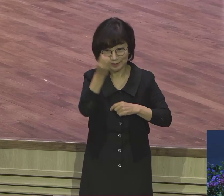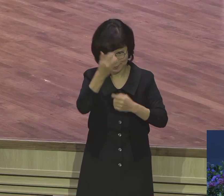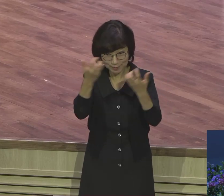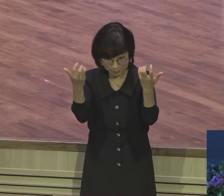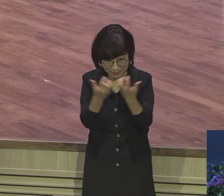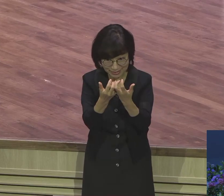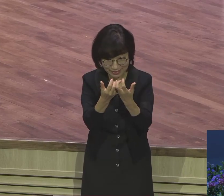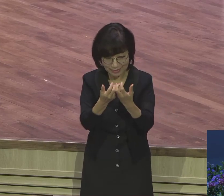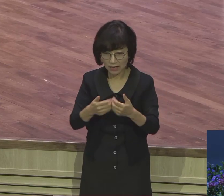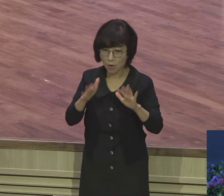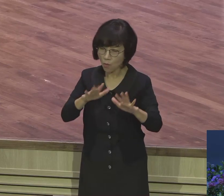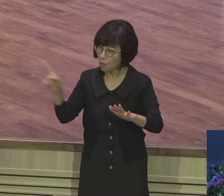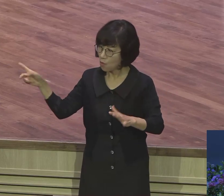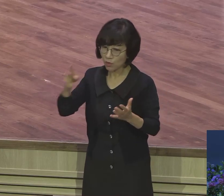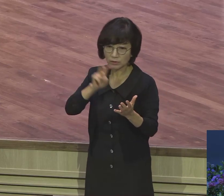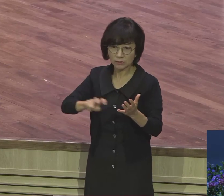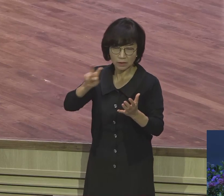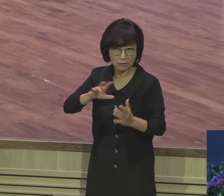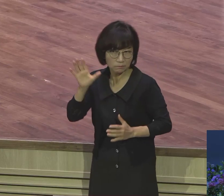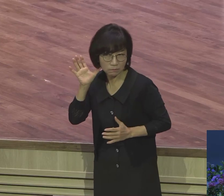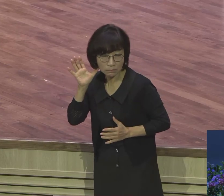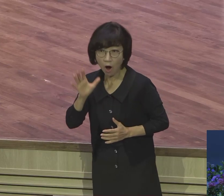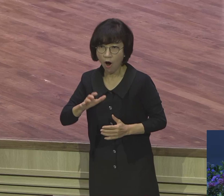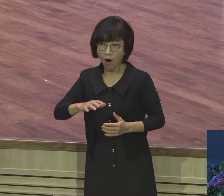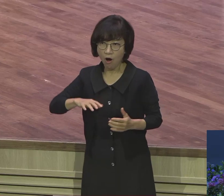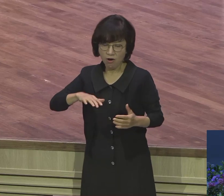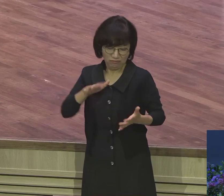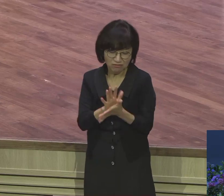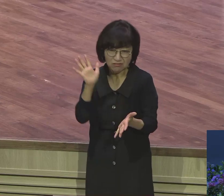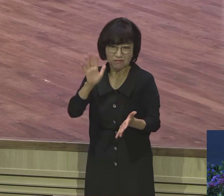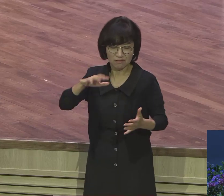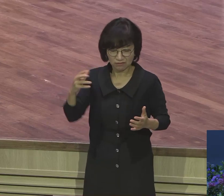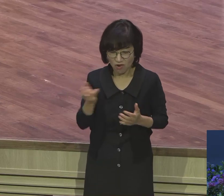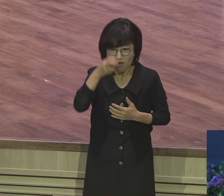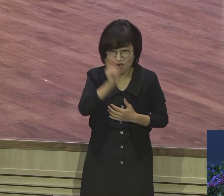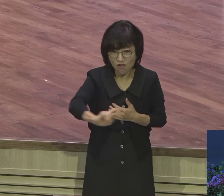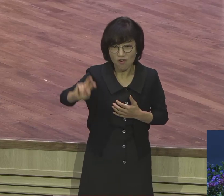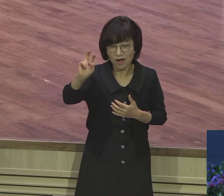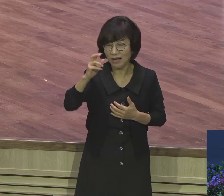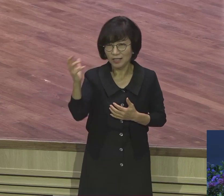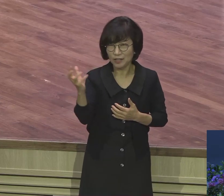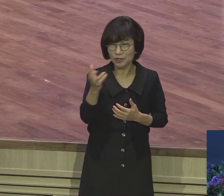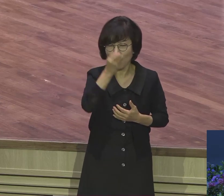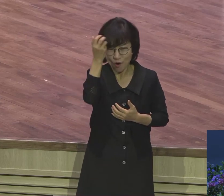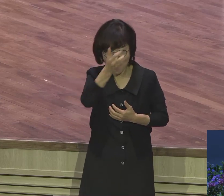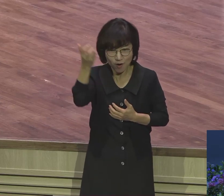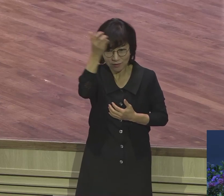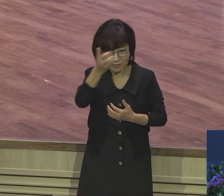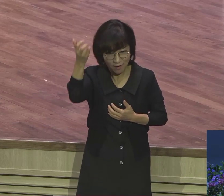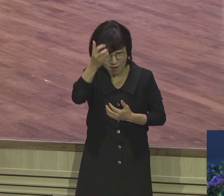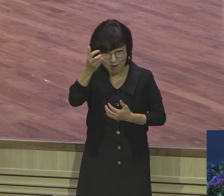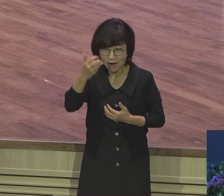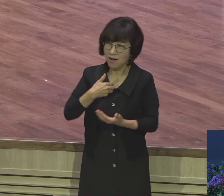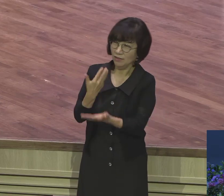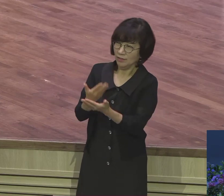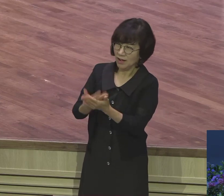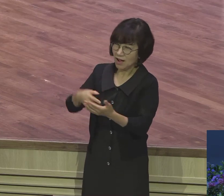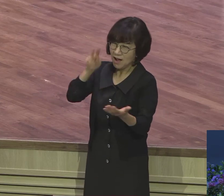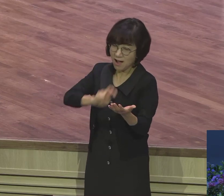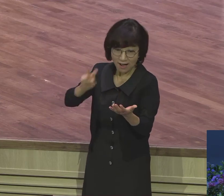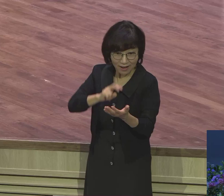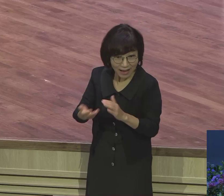불같은 성령 불같은 성령 신비주의 아니에요. 불같은 성령 내기 이마개야